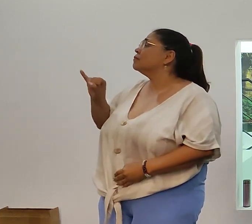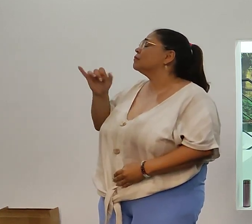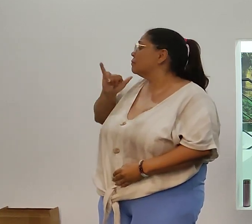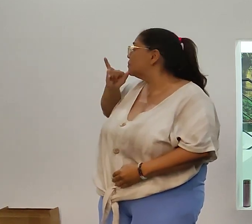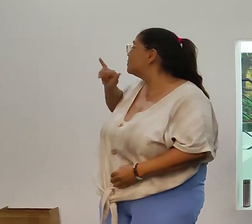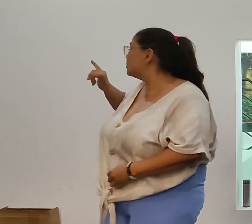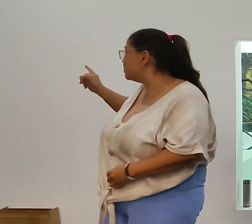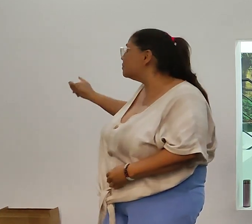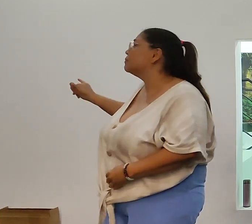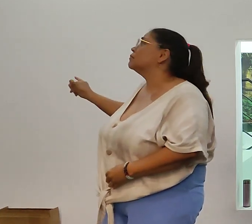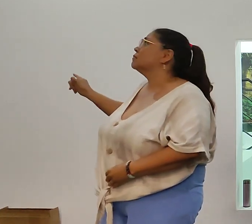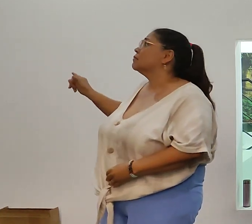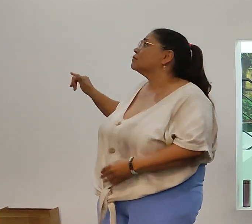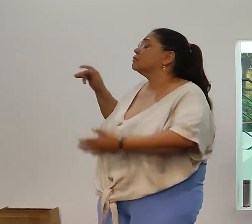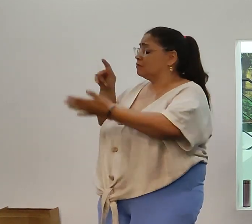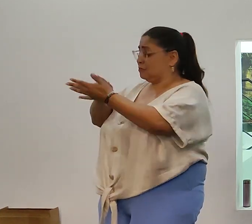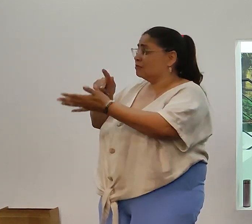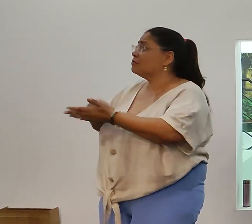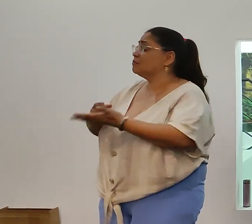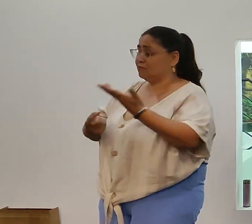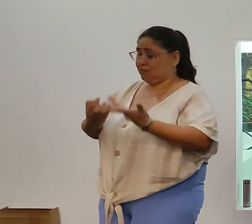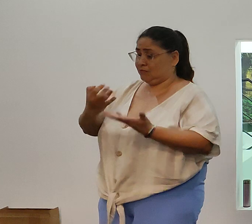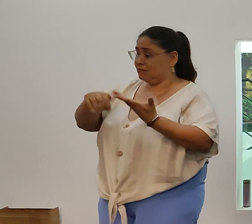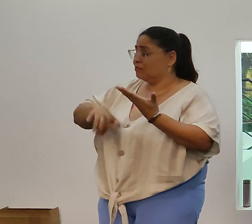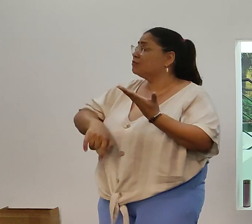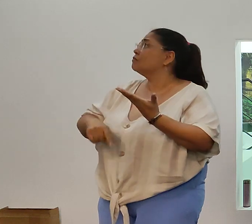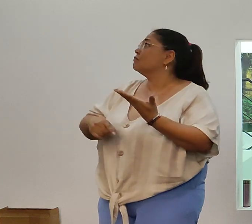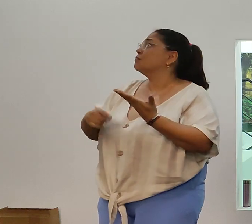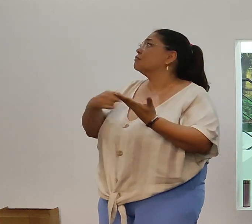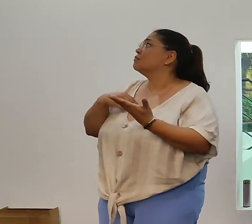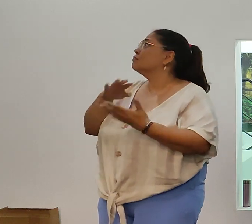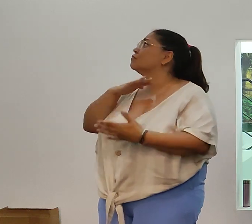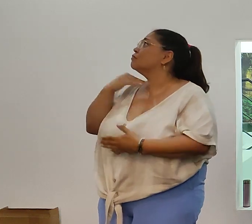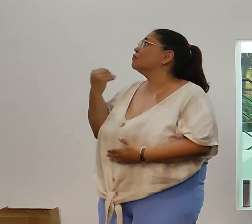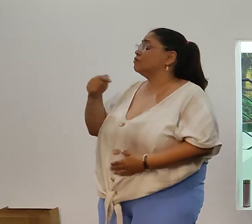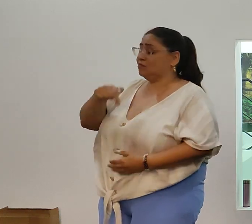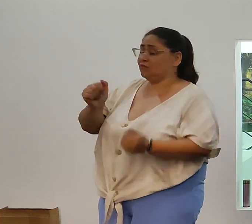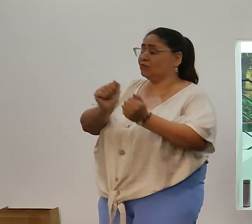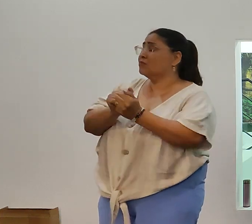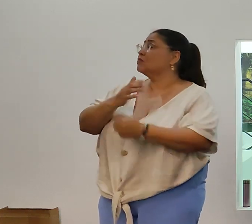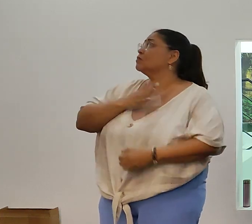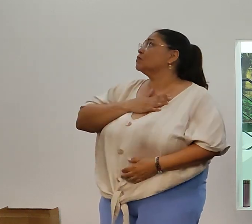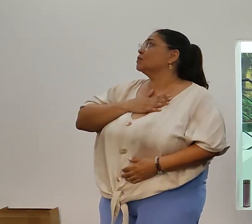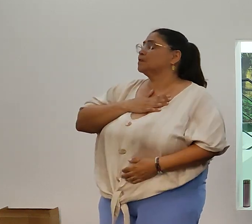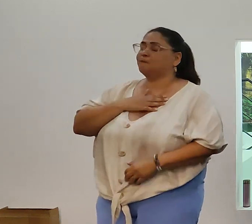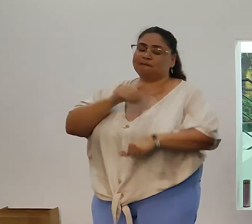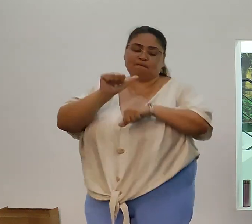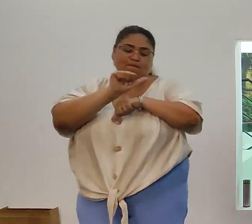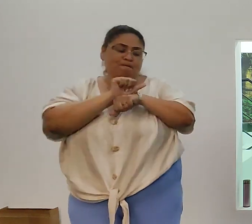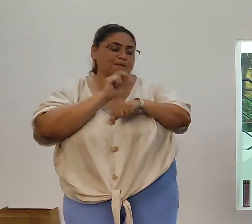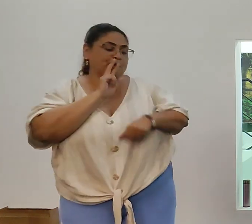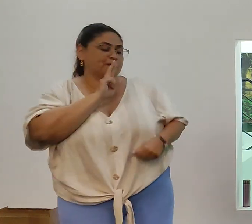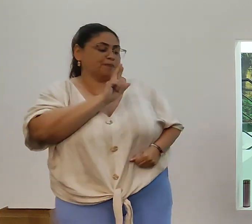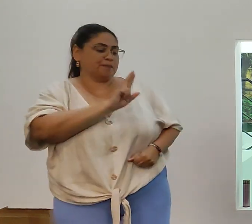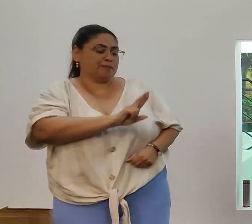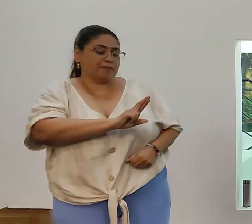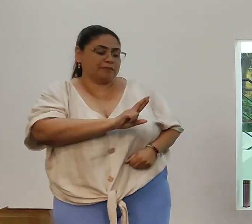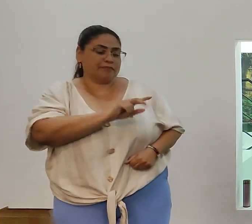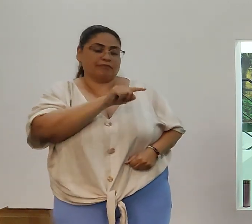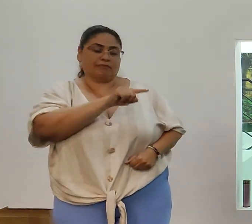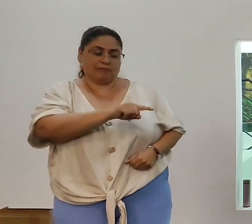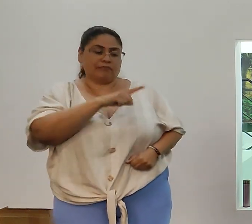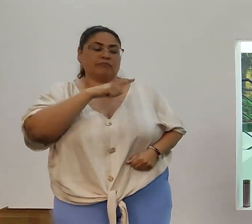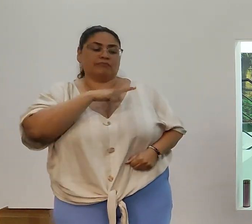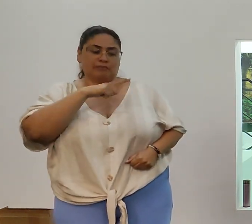ele os avise para que eles não venham também para esse lugar de tormento. Abraão respondeu: Eles